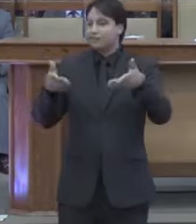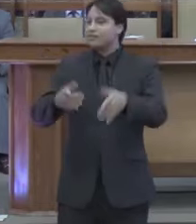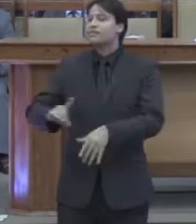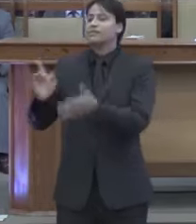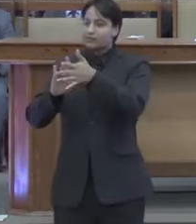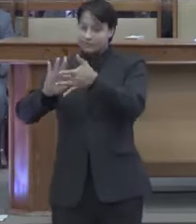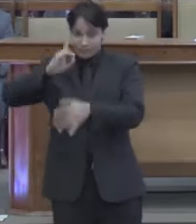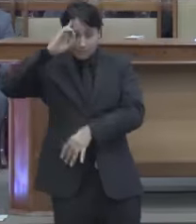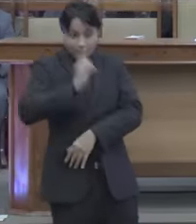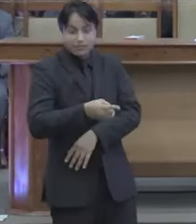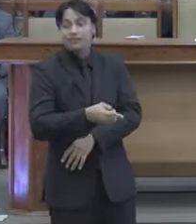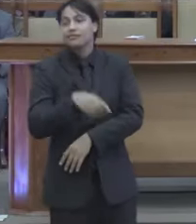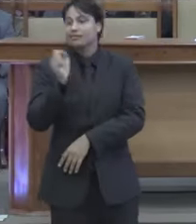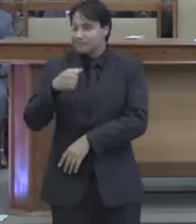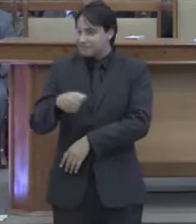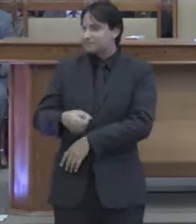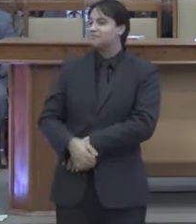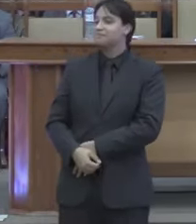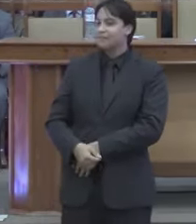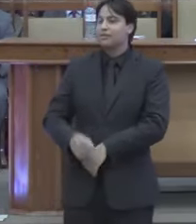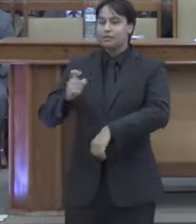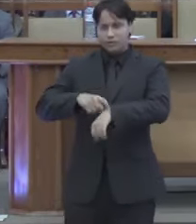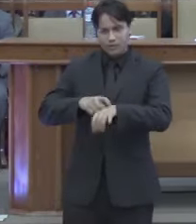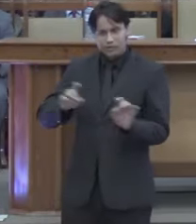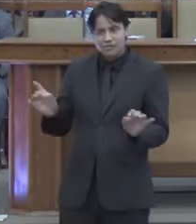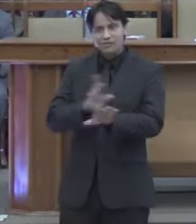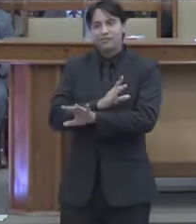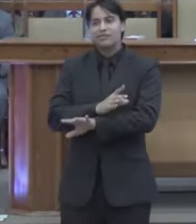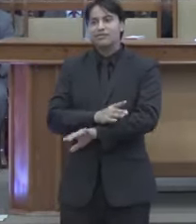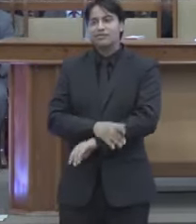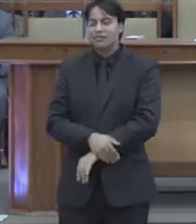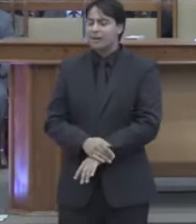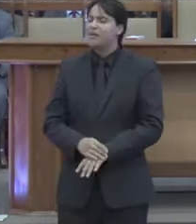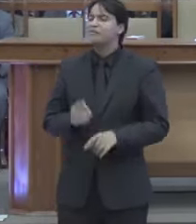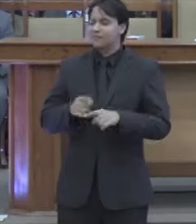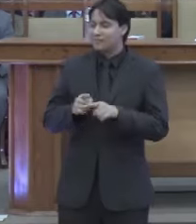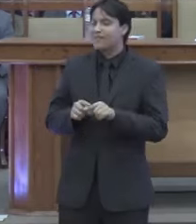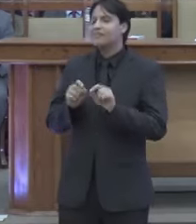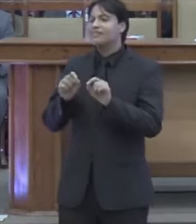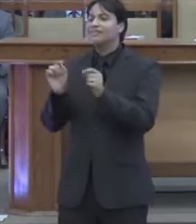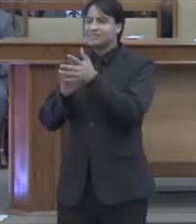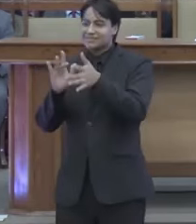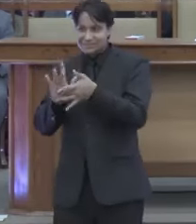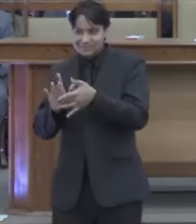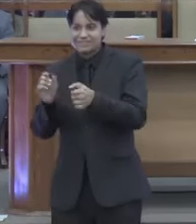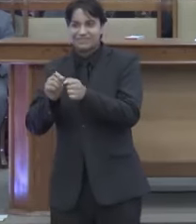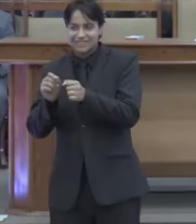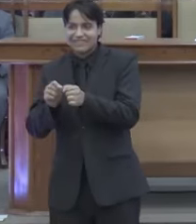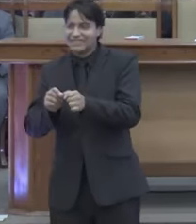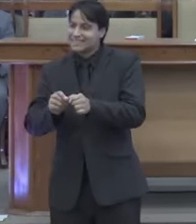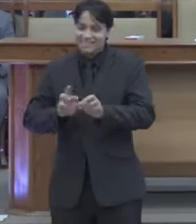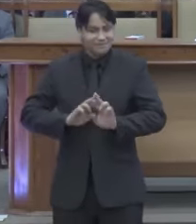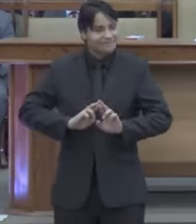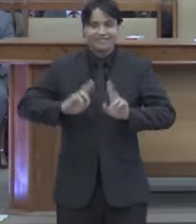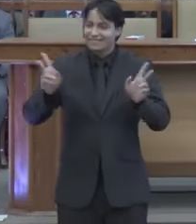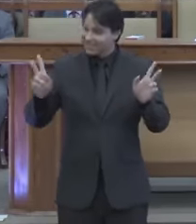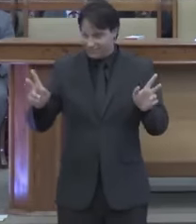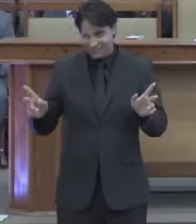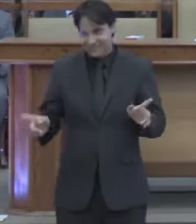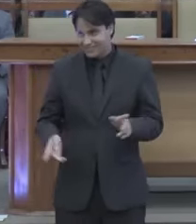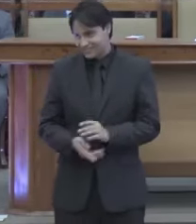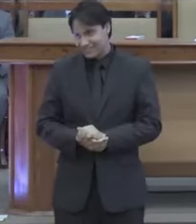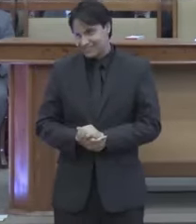Olha aí. Na hora que terminou. Porque as curas de Jesus, irmão, não é cura de menino. Cura de